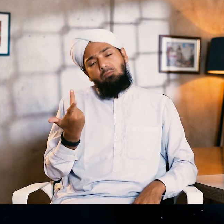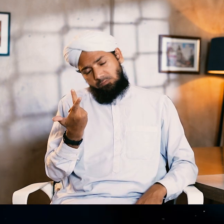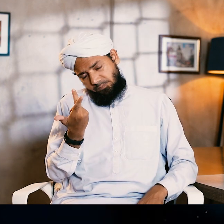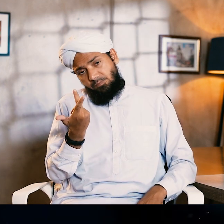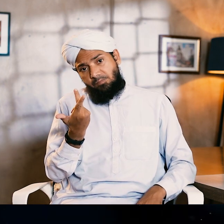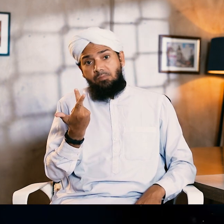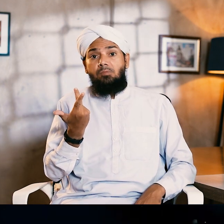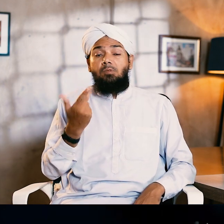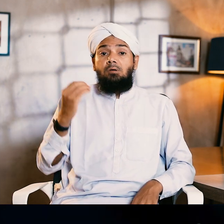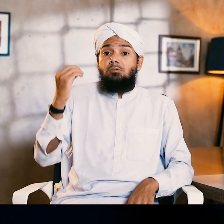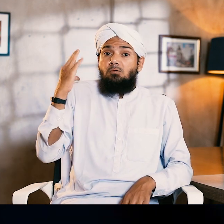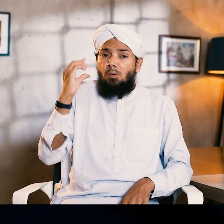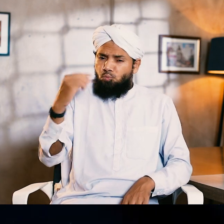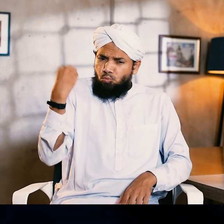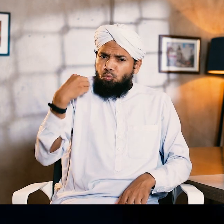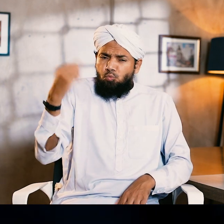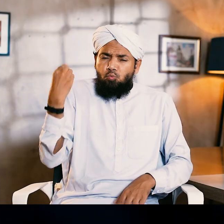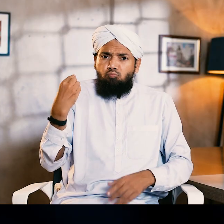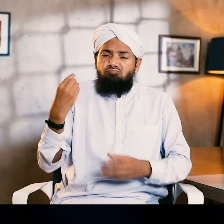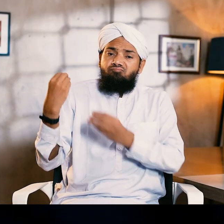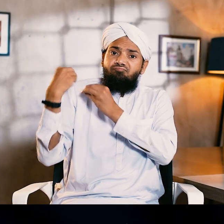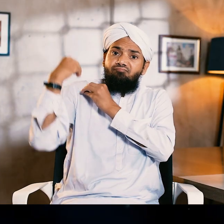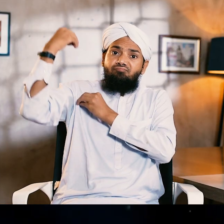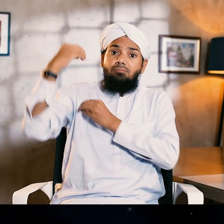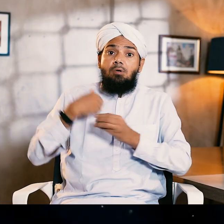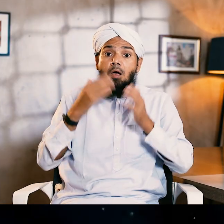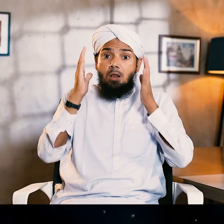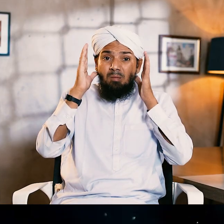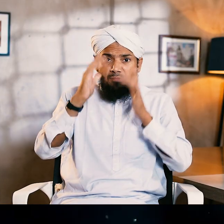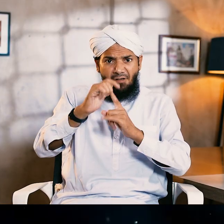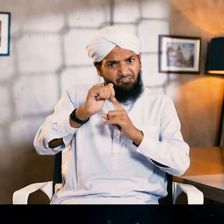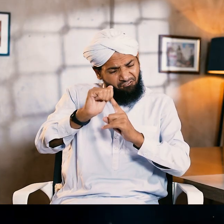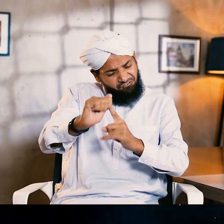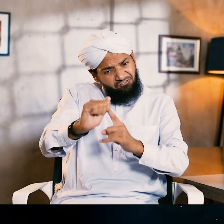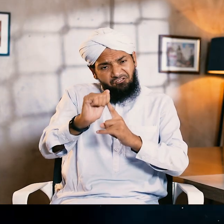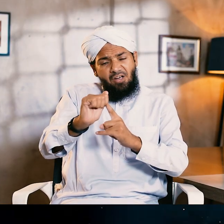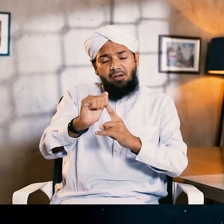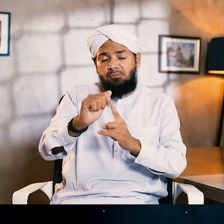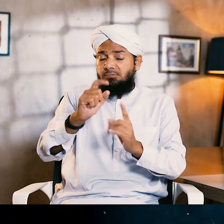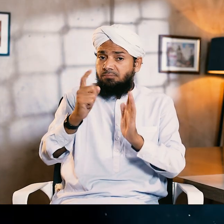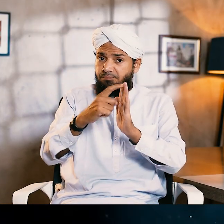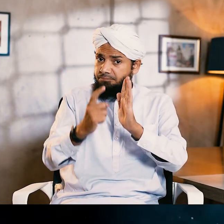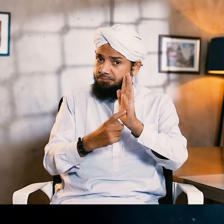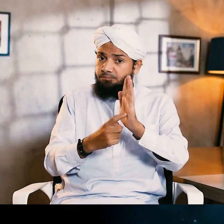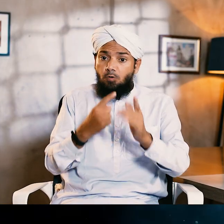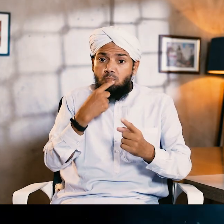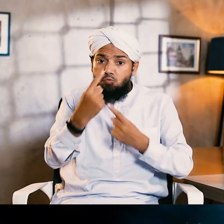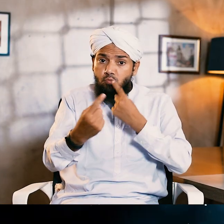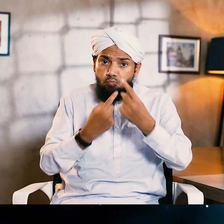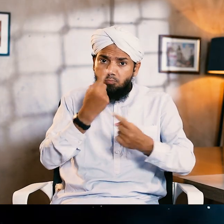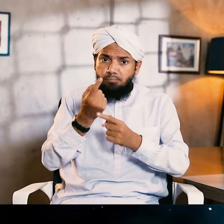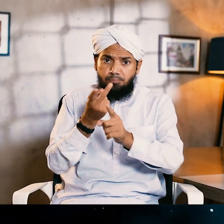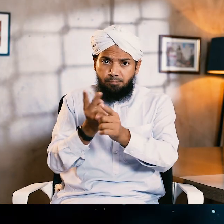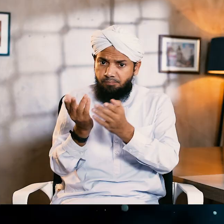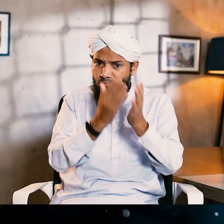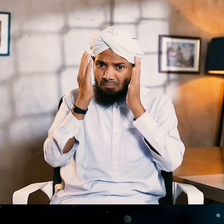تو جو جتنی نیکی کر سکتا ہے اس کو کرنا بھی چاہیے۔ نماز تو پڑھنی ہی پڑھنی ہے، تو اس کو نماز کے لیے بھی ہم